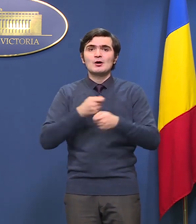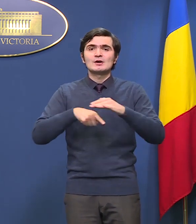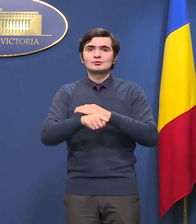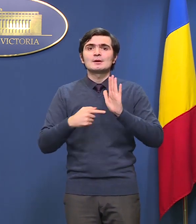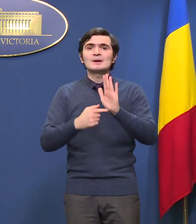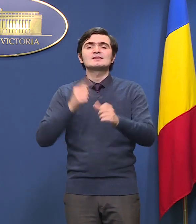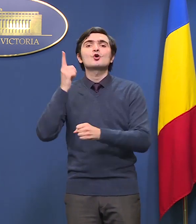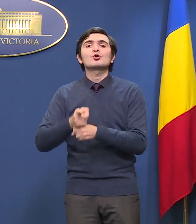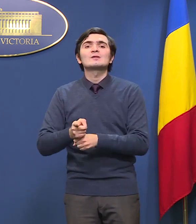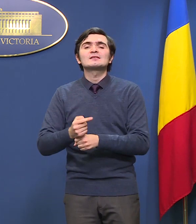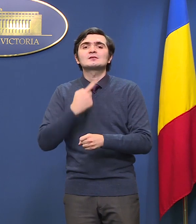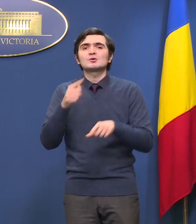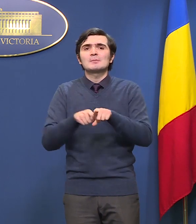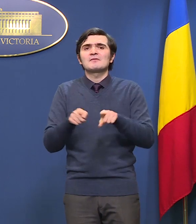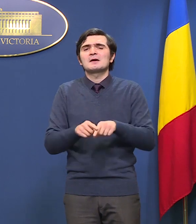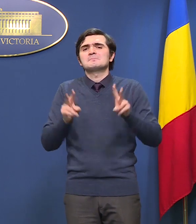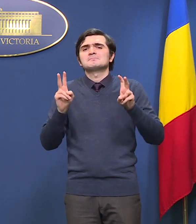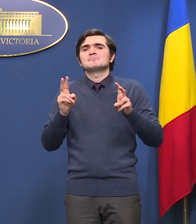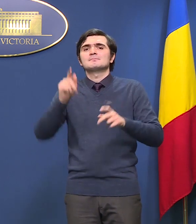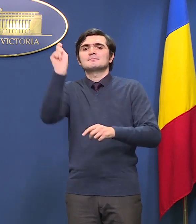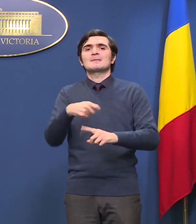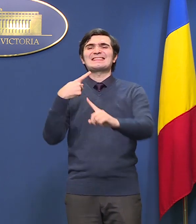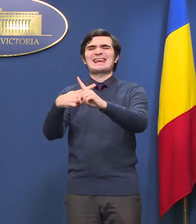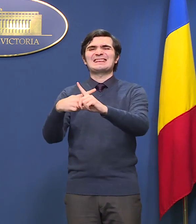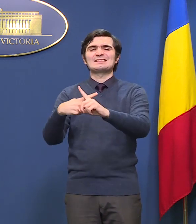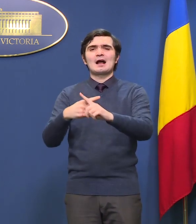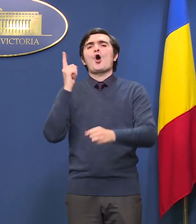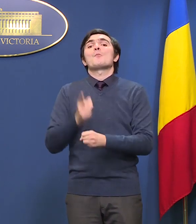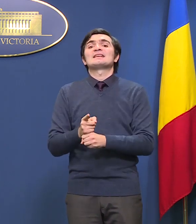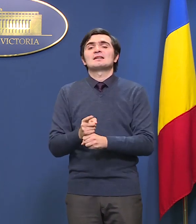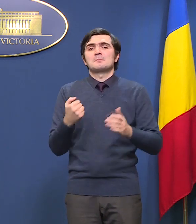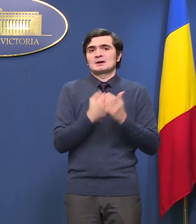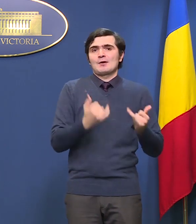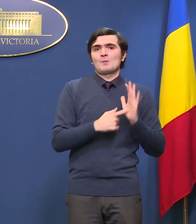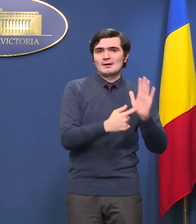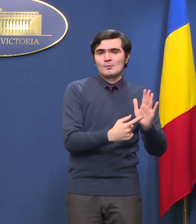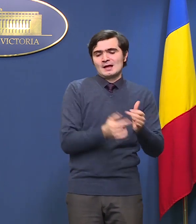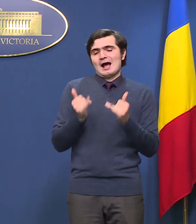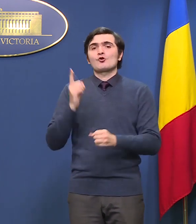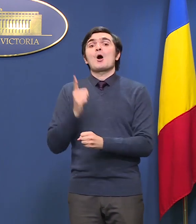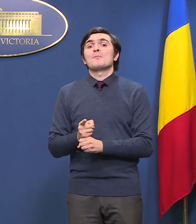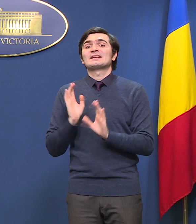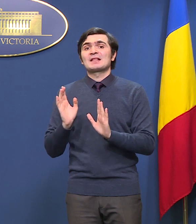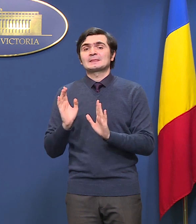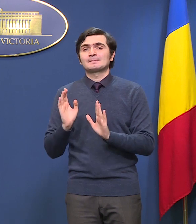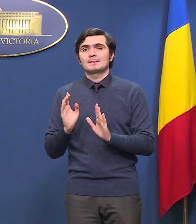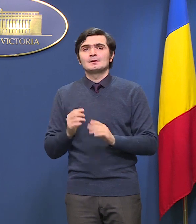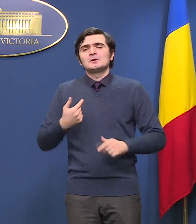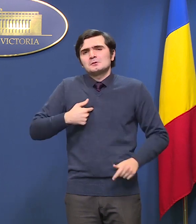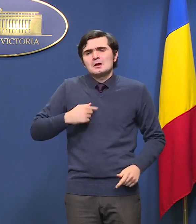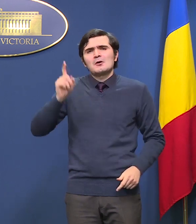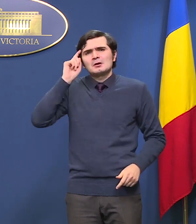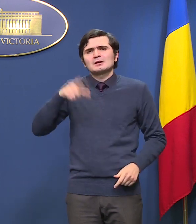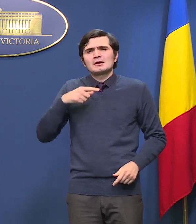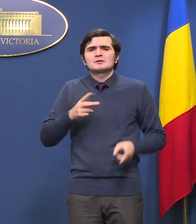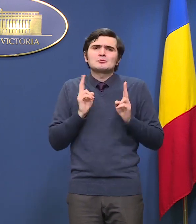Interne, practic instituim interdicția, obligația. Eu cred că este un